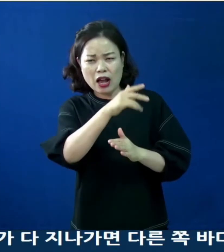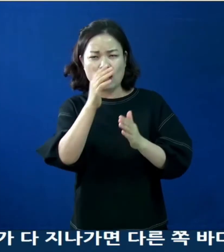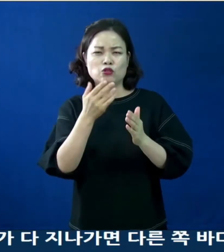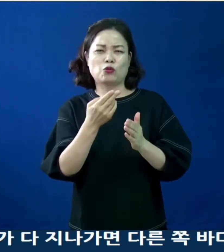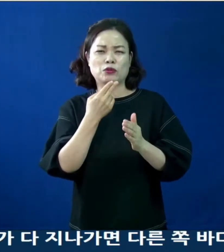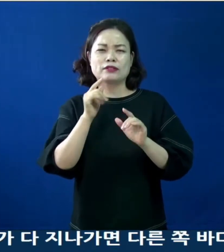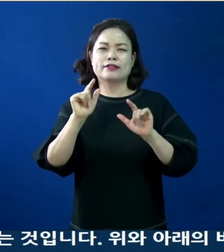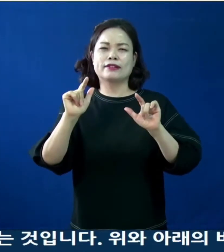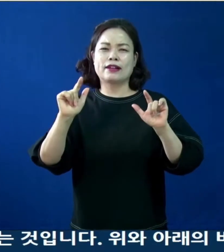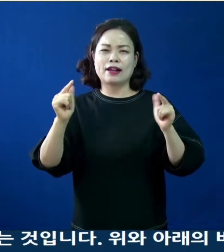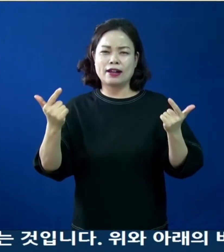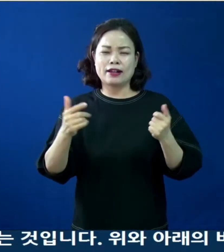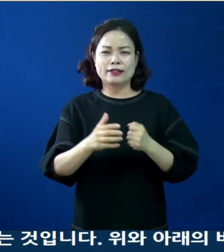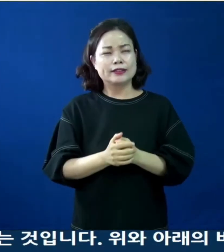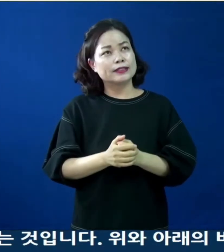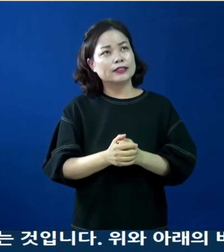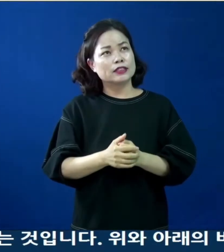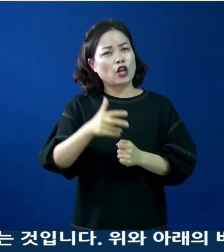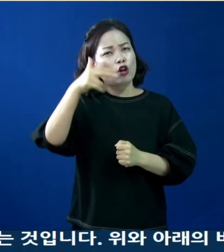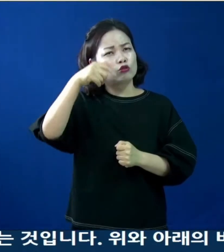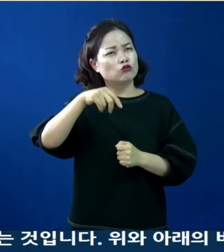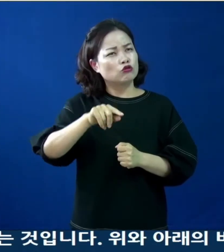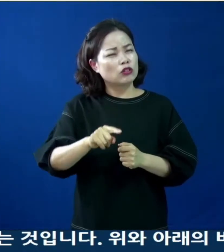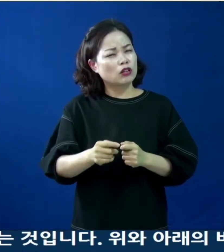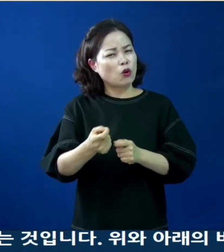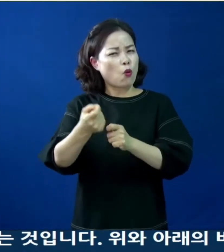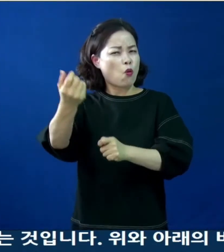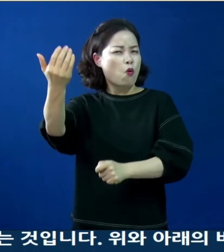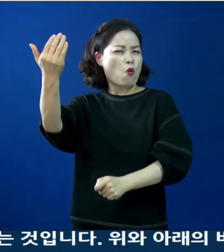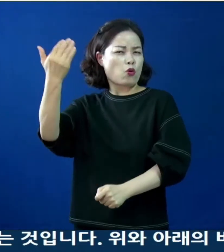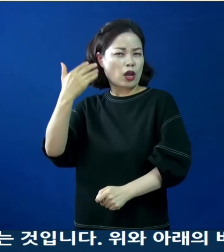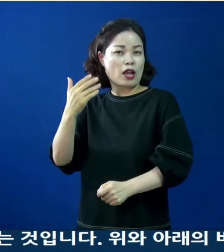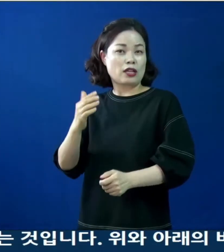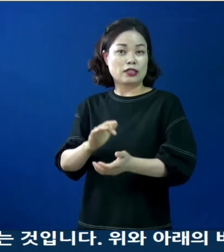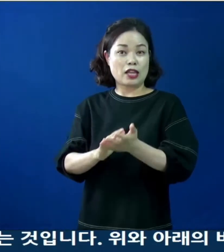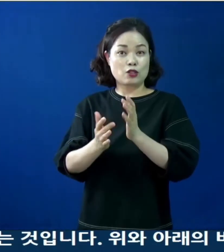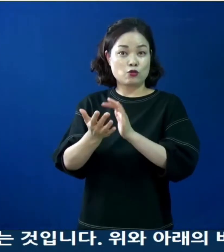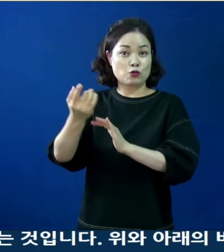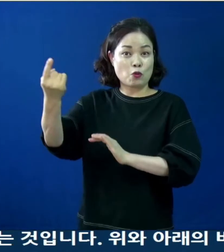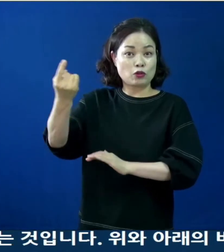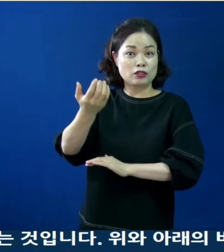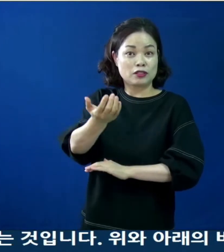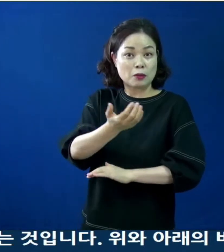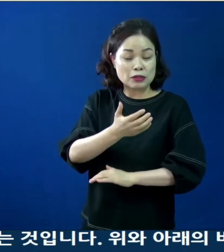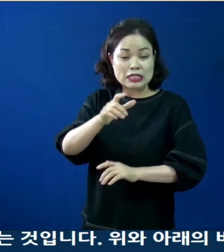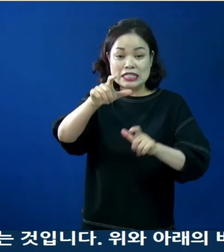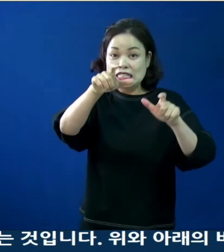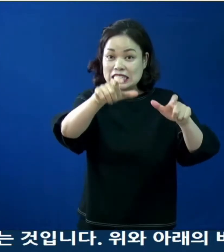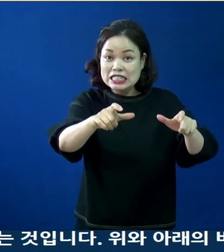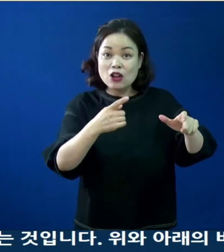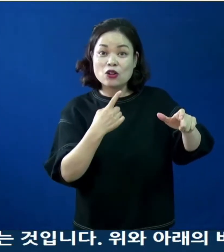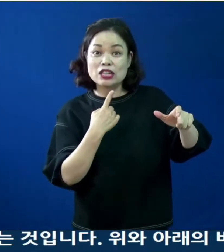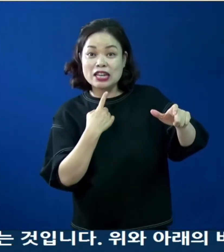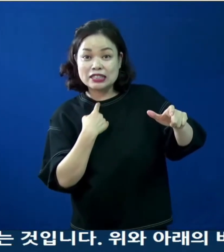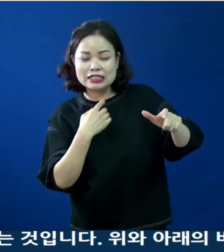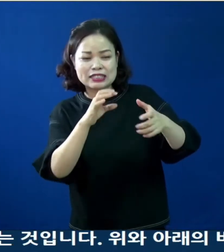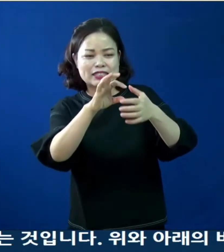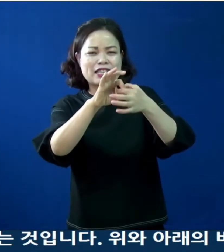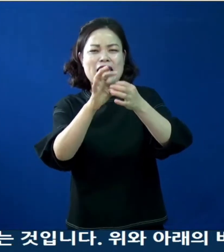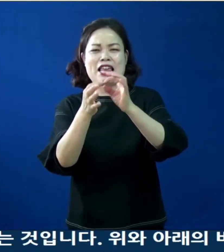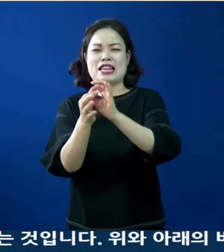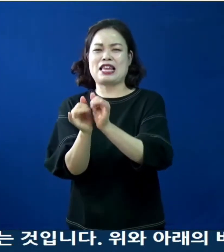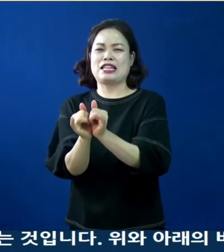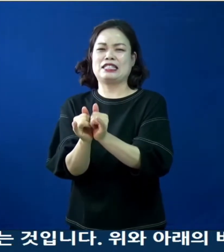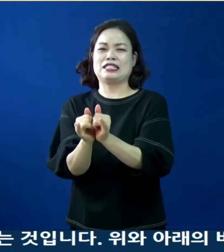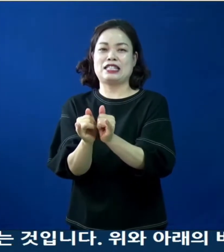아니고요. 주전 꽤 오래, 예수님이 오시기 오래전부터 이 저 지역에 있던 헬라 사람들, 이후에